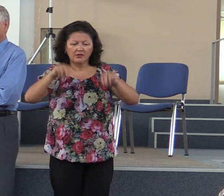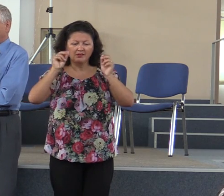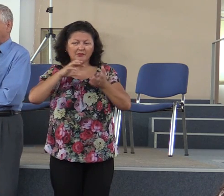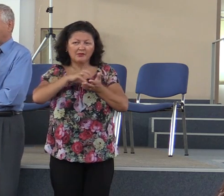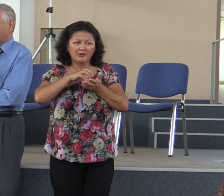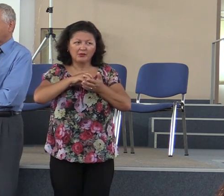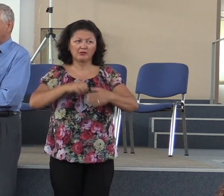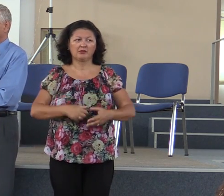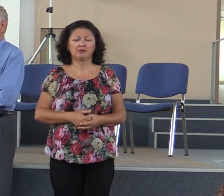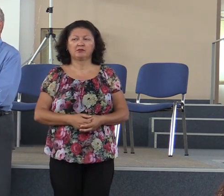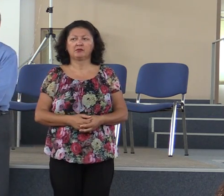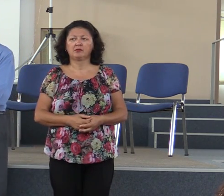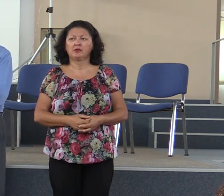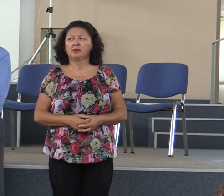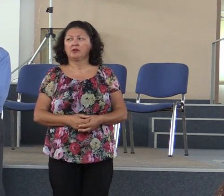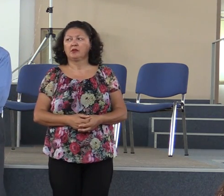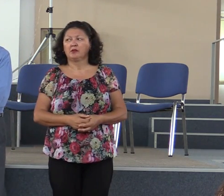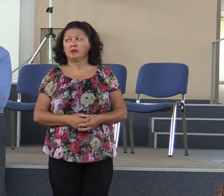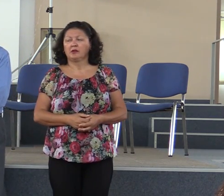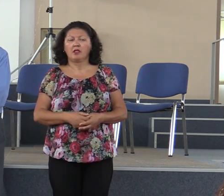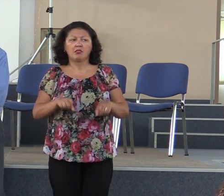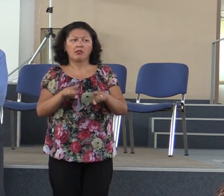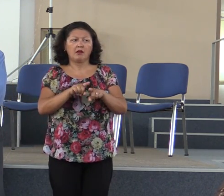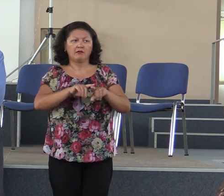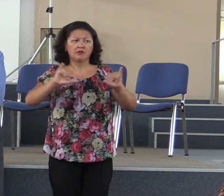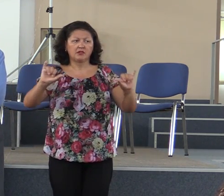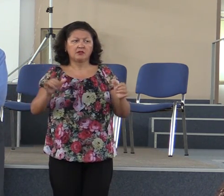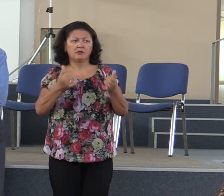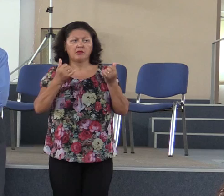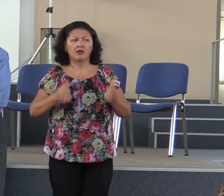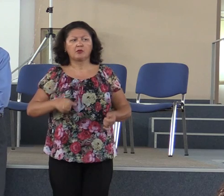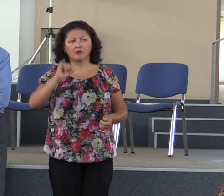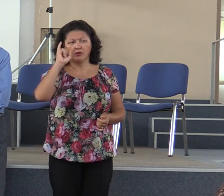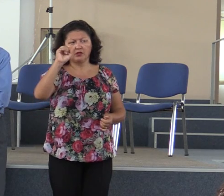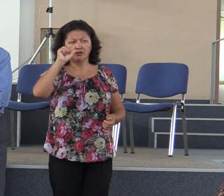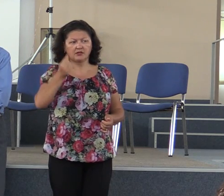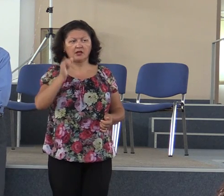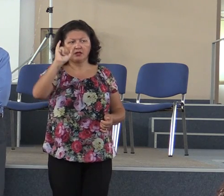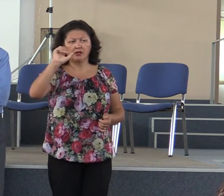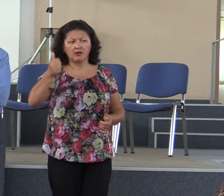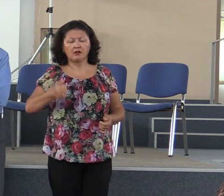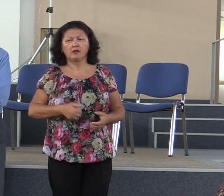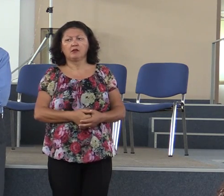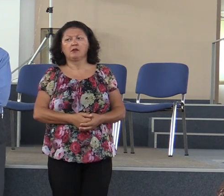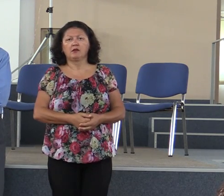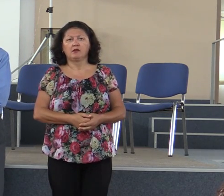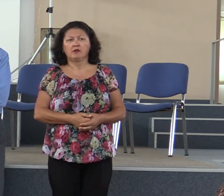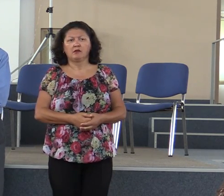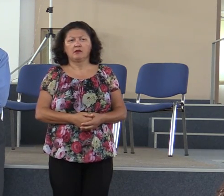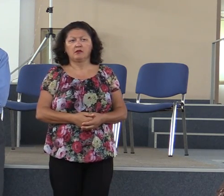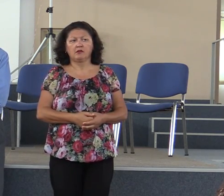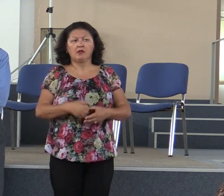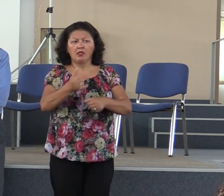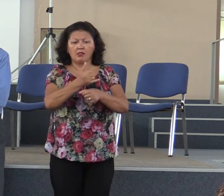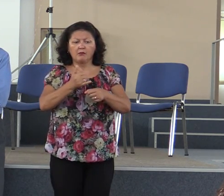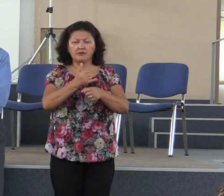That's what happened with Isaiah. Așa s-a întâmplat cu Isaia. Notice what happens here. Observați